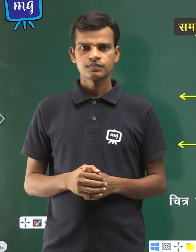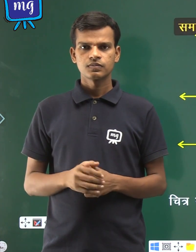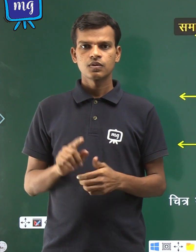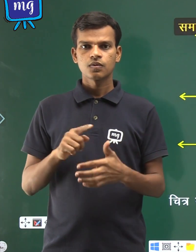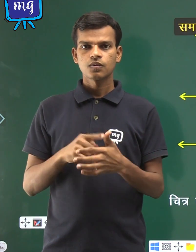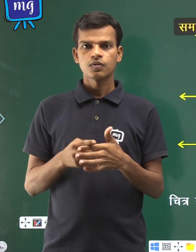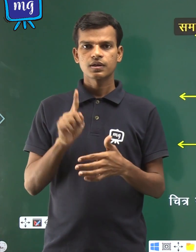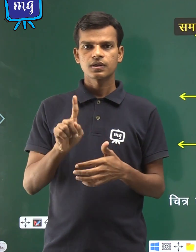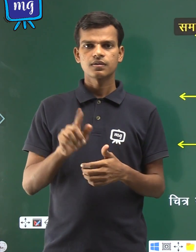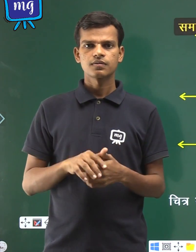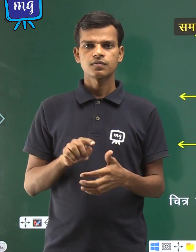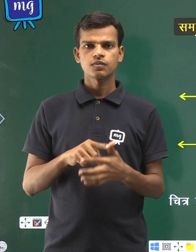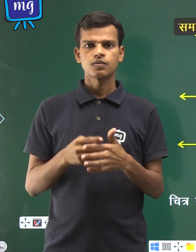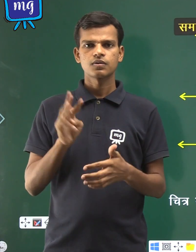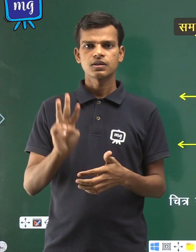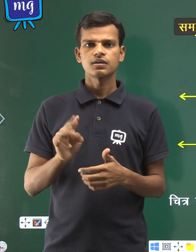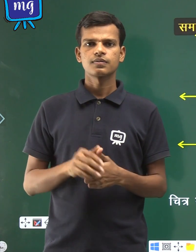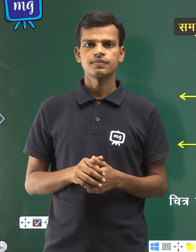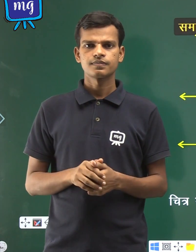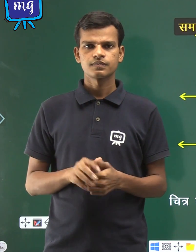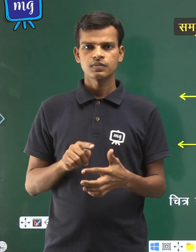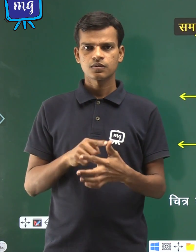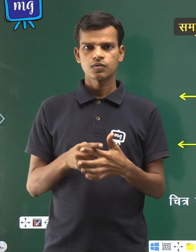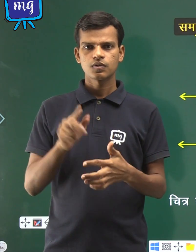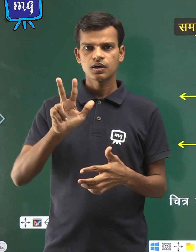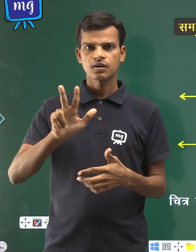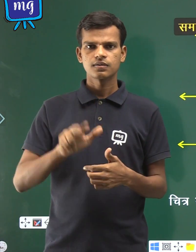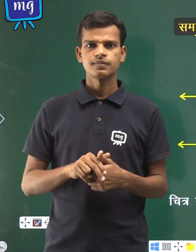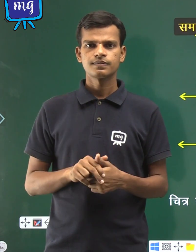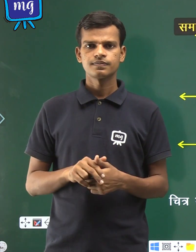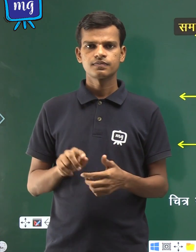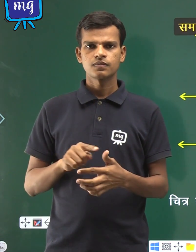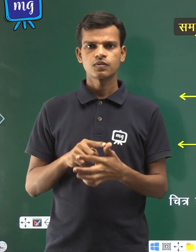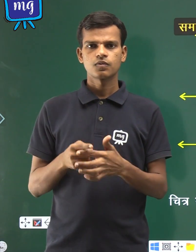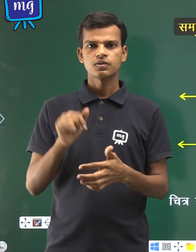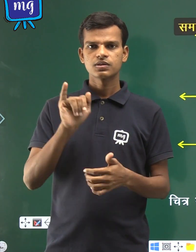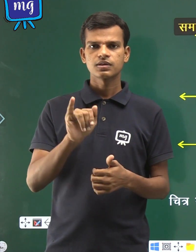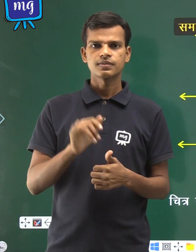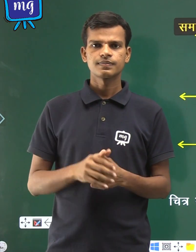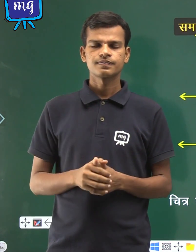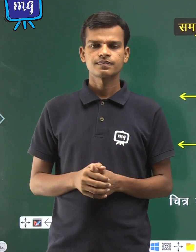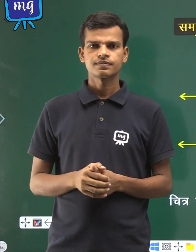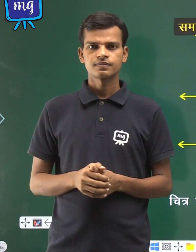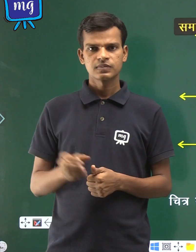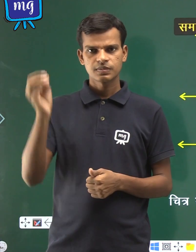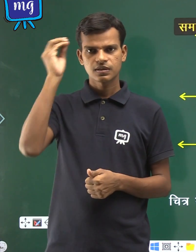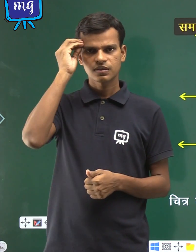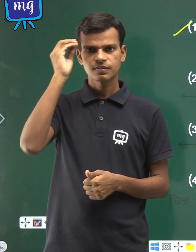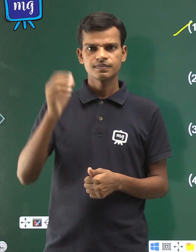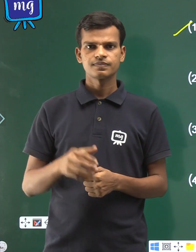कौन 1, कौन 3, कौन 8, कौन 6। समझ आ